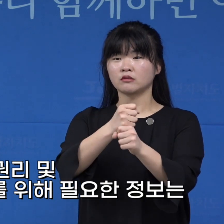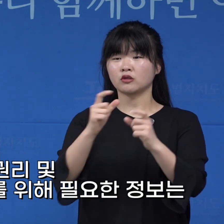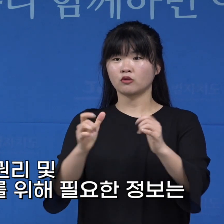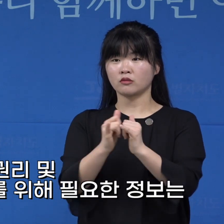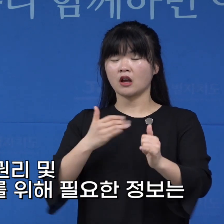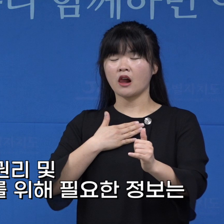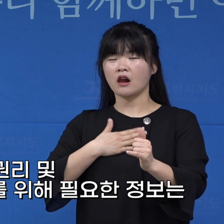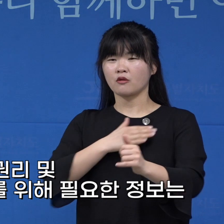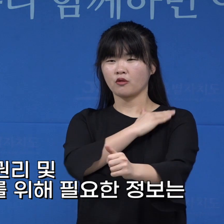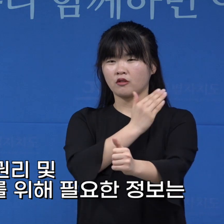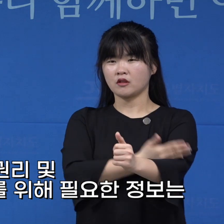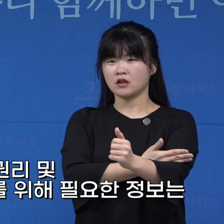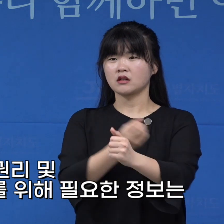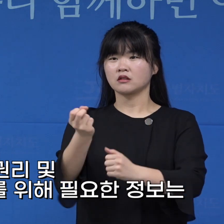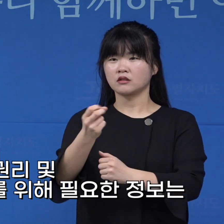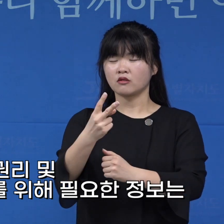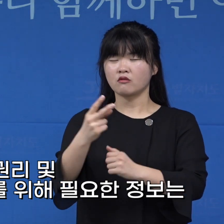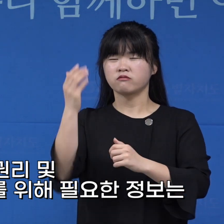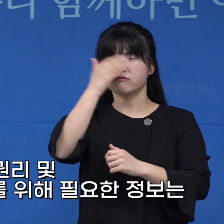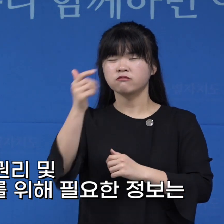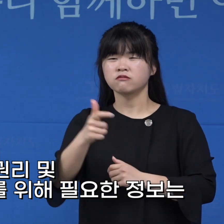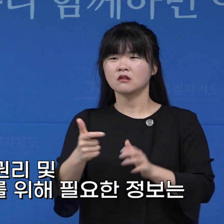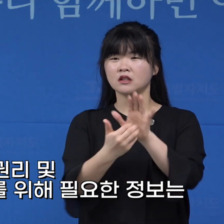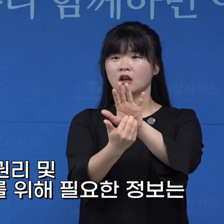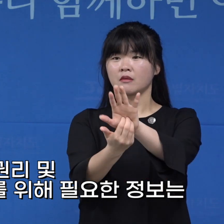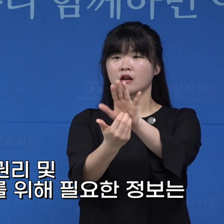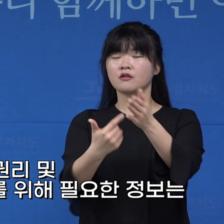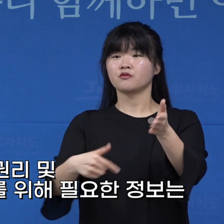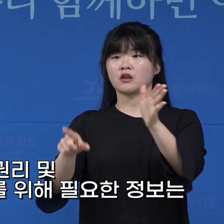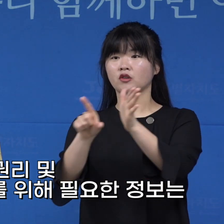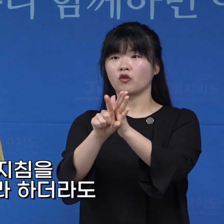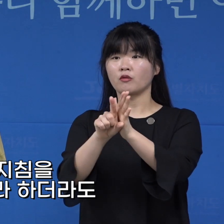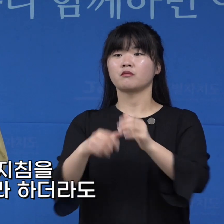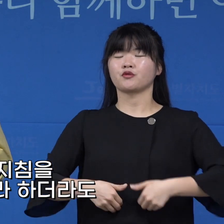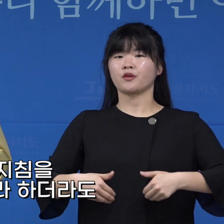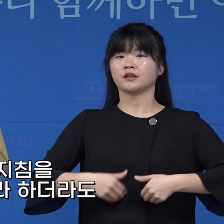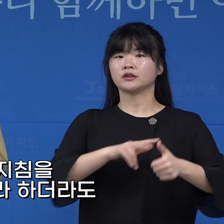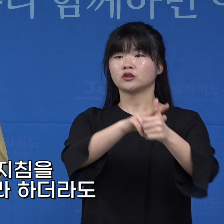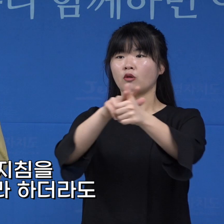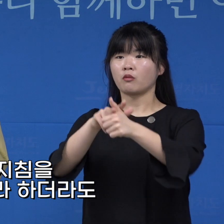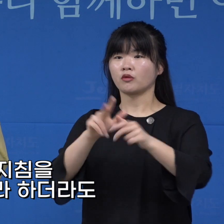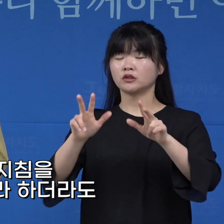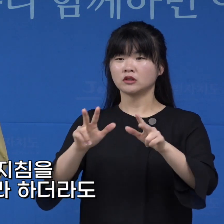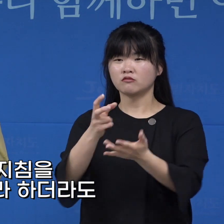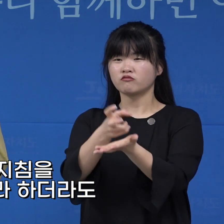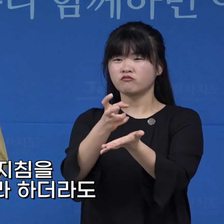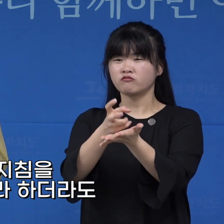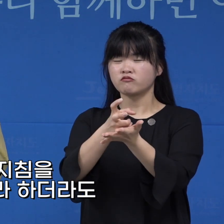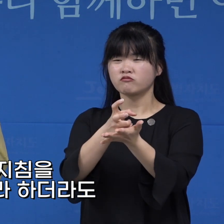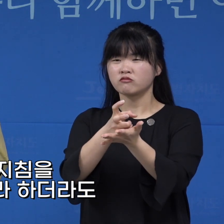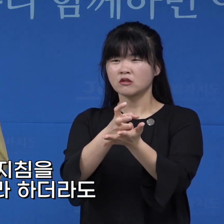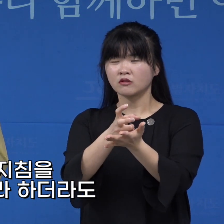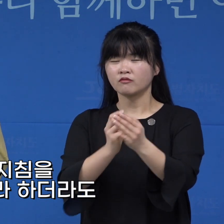알 권리 그리고 방역 차원에서 예방 조치를 위해서 필요한 정보는 중대본의 지침 범위를